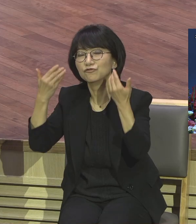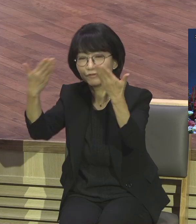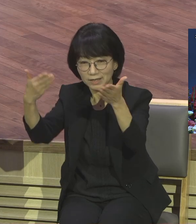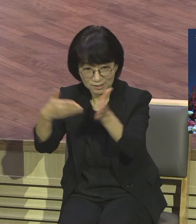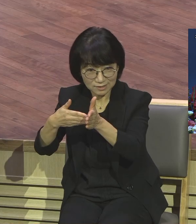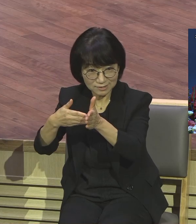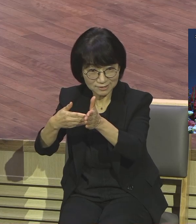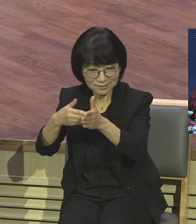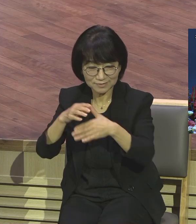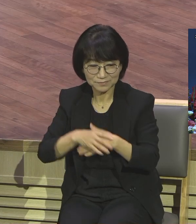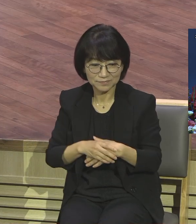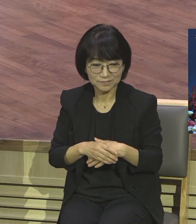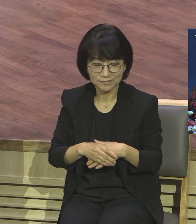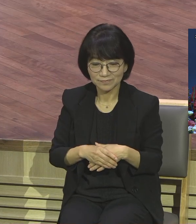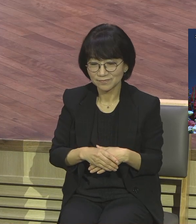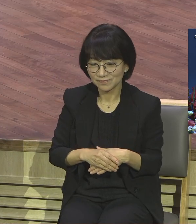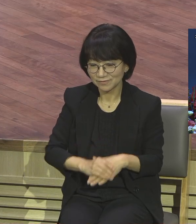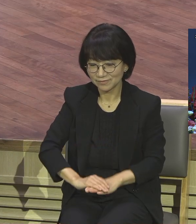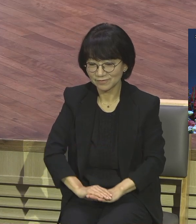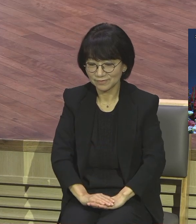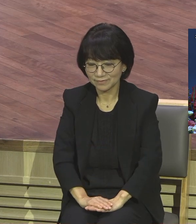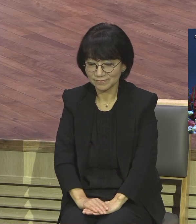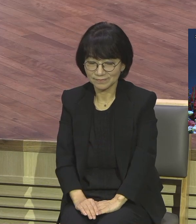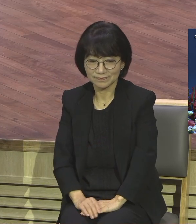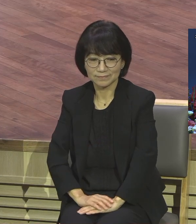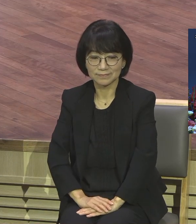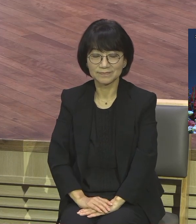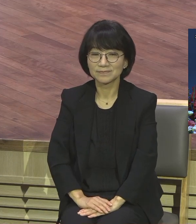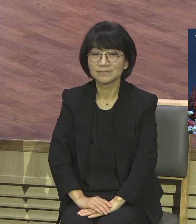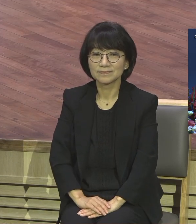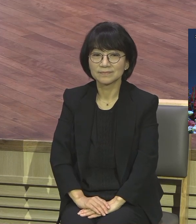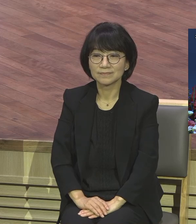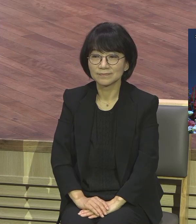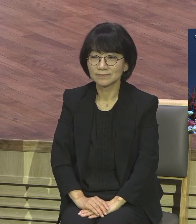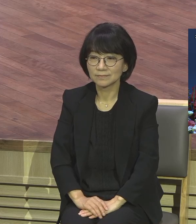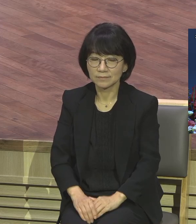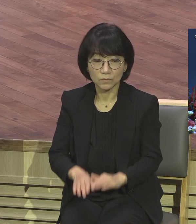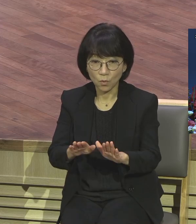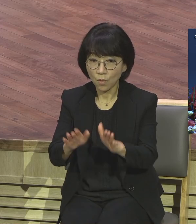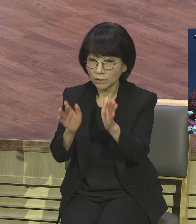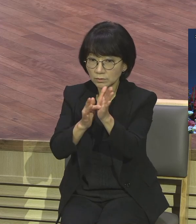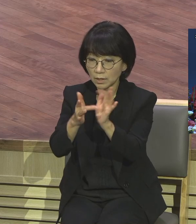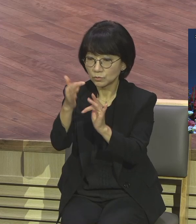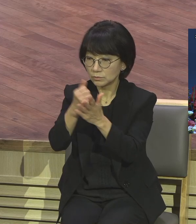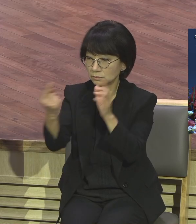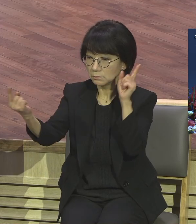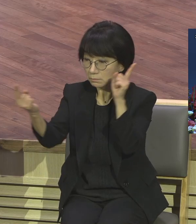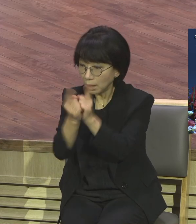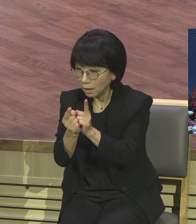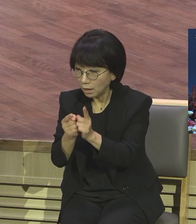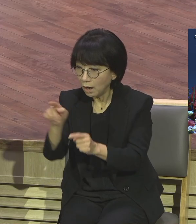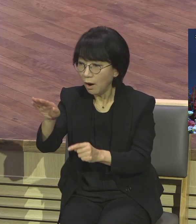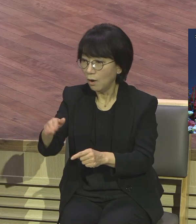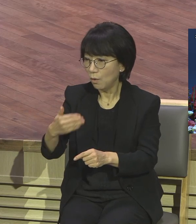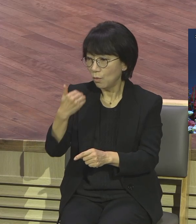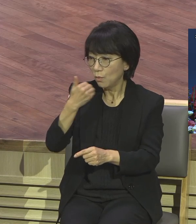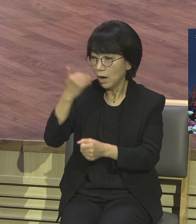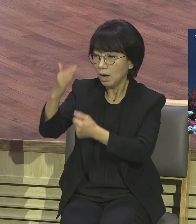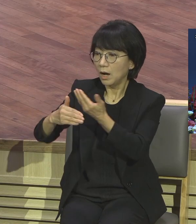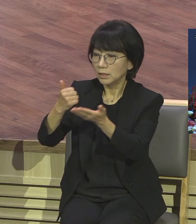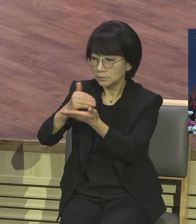어떻게 예수님을 만나자마자 그렇게 당신은 하나님이라고 이 바돌로매가 말할 수 있었느냐?